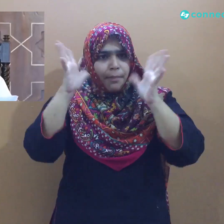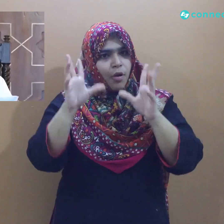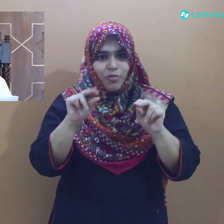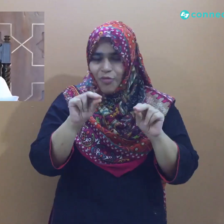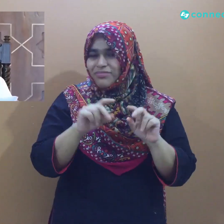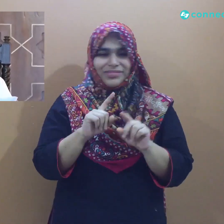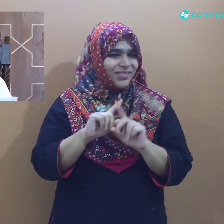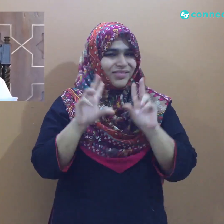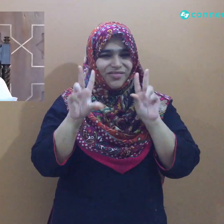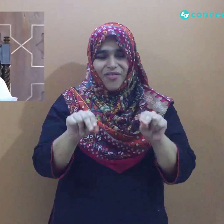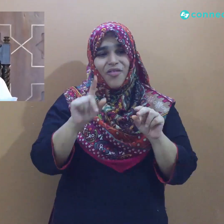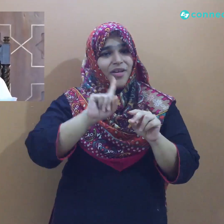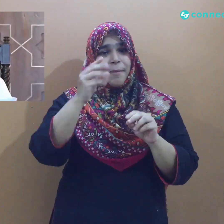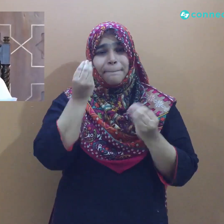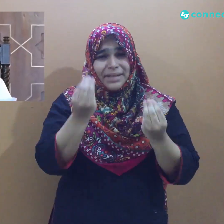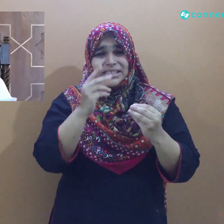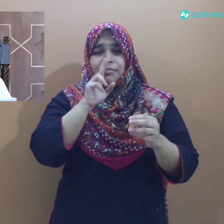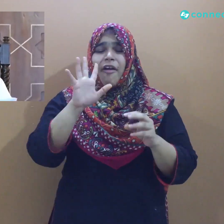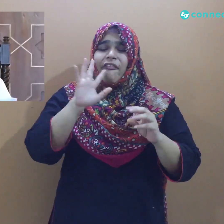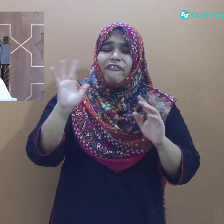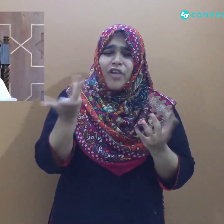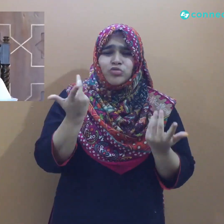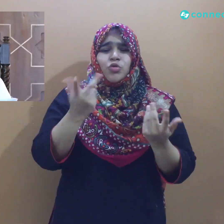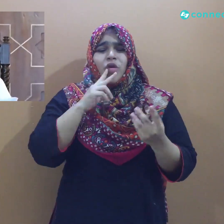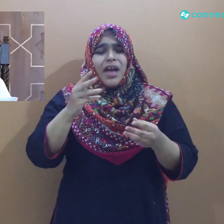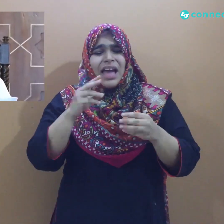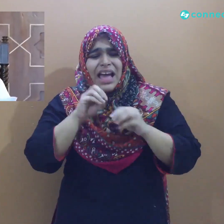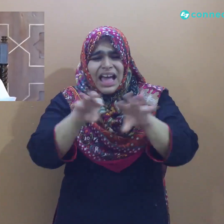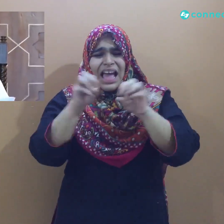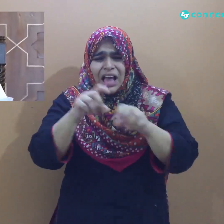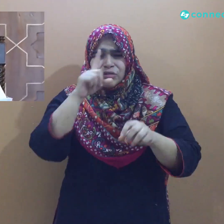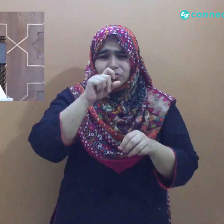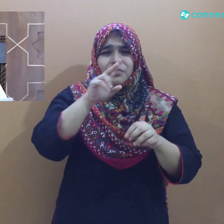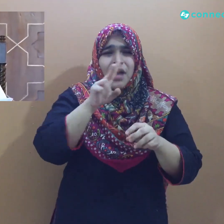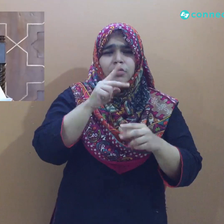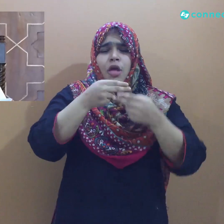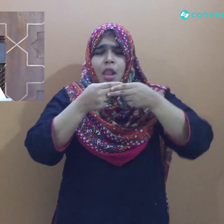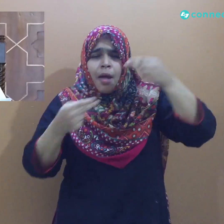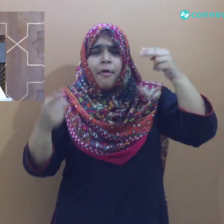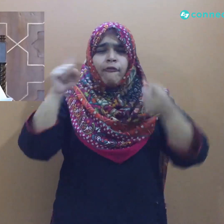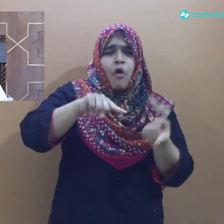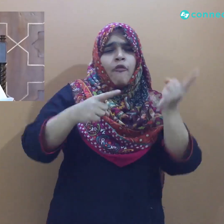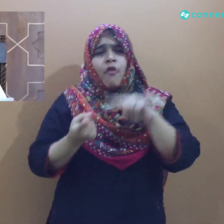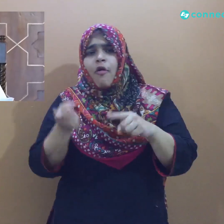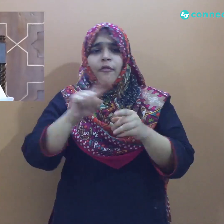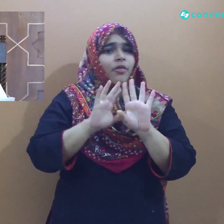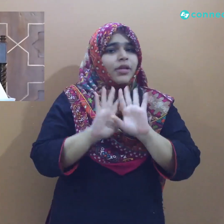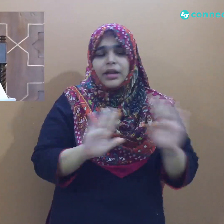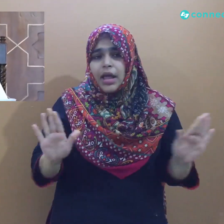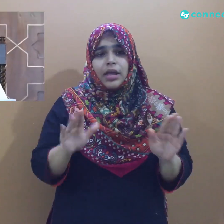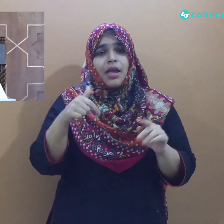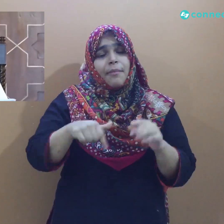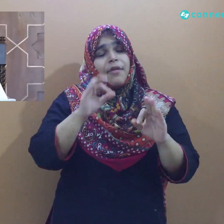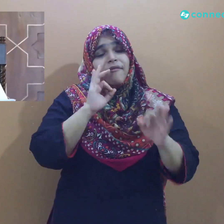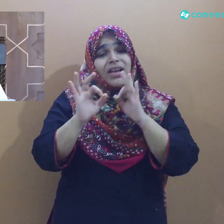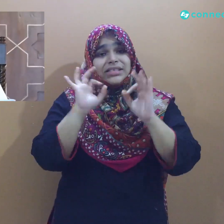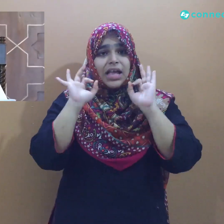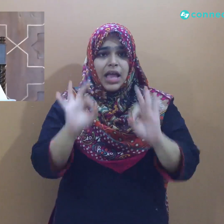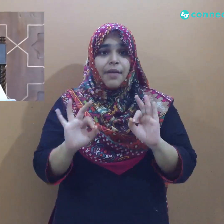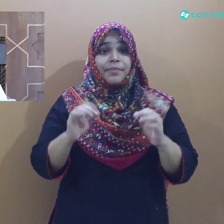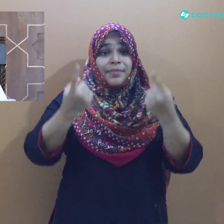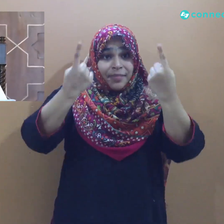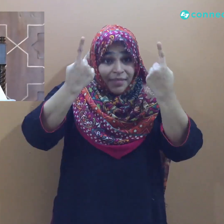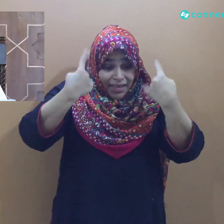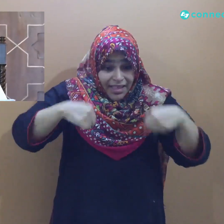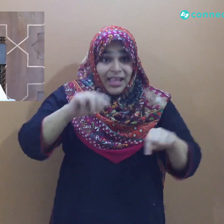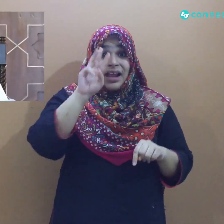نہیں بات کی، تو لہٰذا اس کو بلا وجہ ڈیبیٹ میں لانا کہ ایسا ہونا چاہیے ویسا ہونا چاہیے، کسی ایک نے نہیں۔ اور صحت کے ہیلتھ